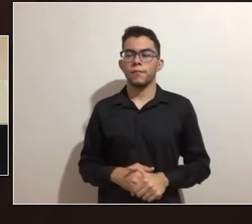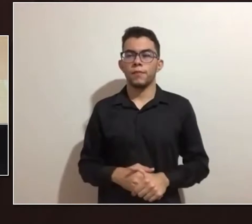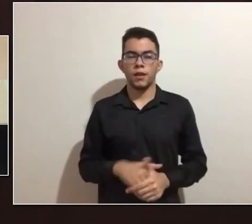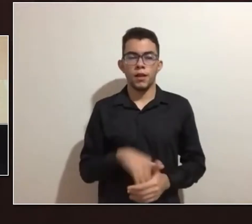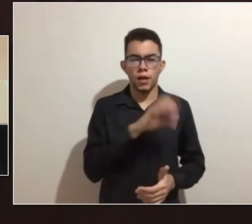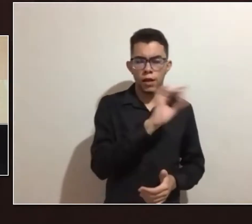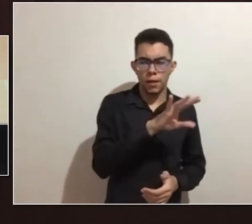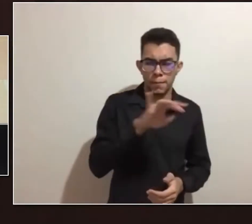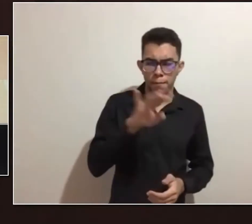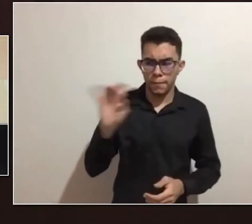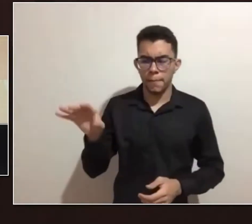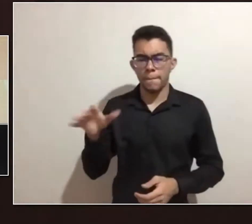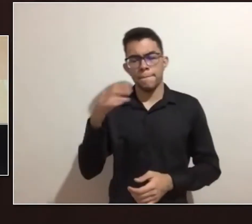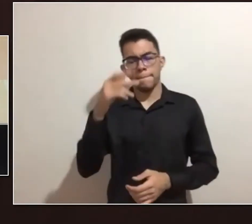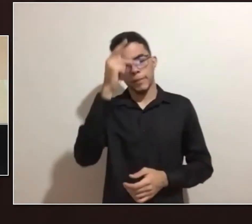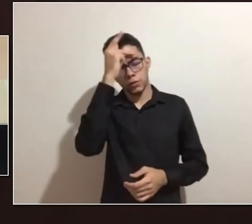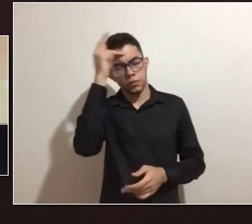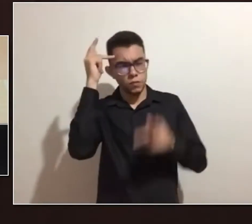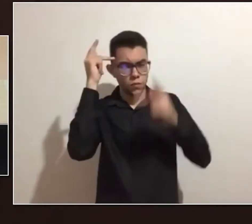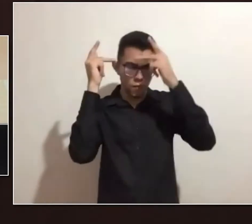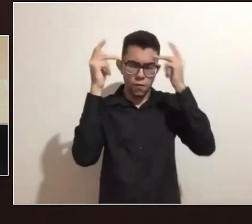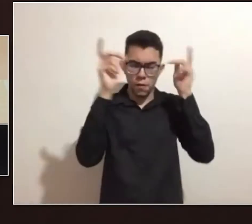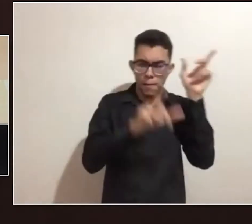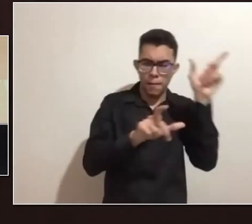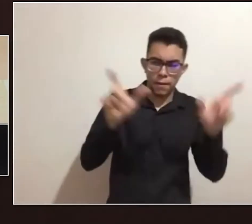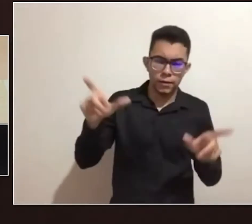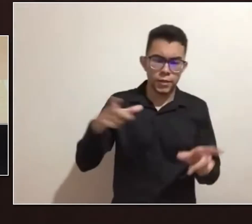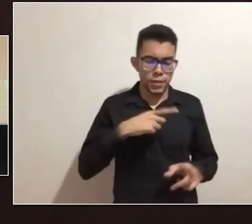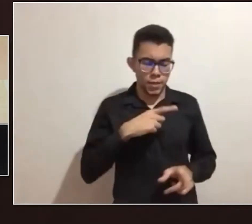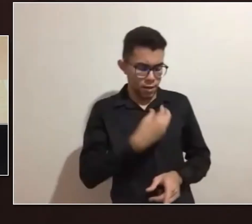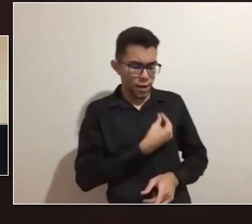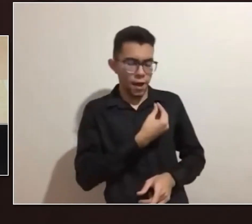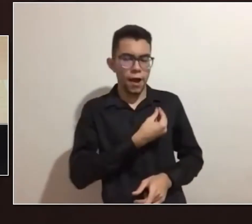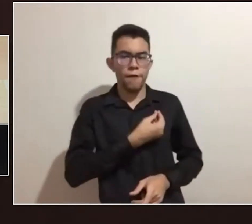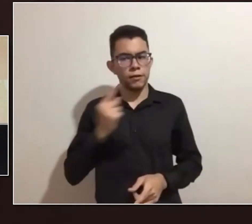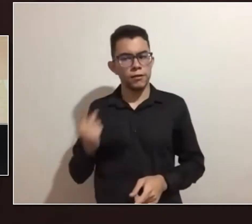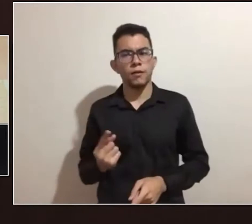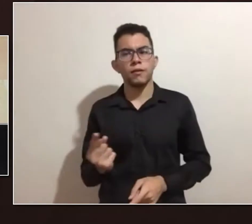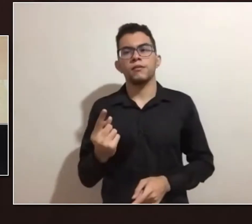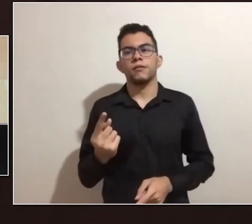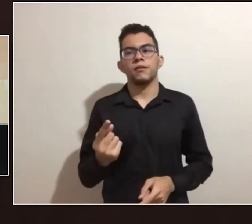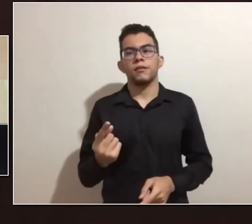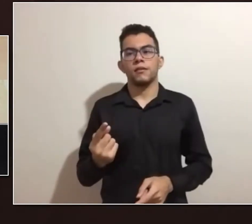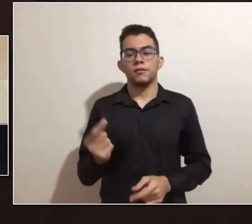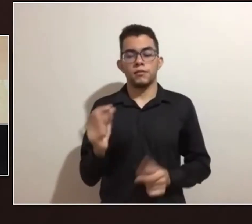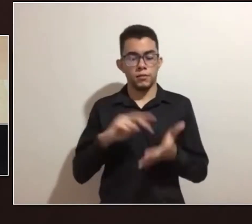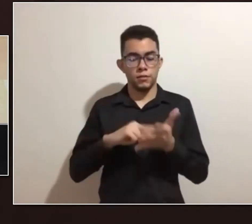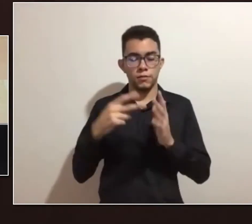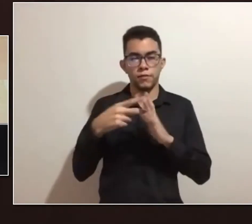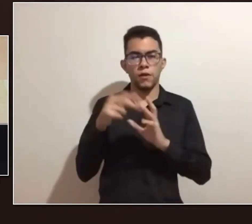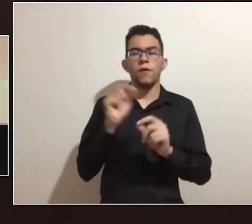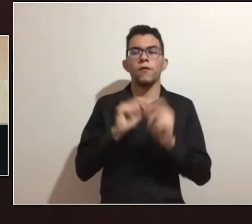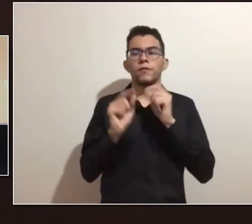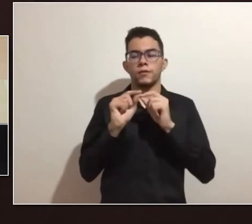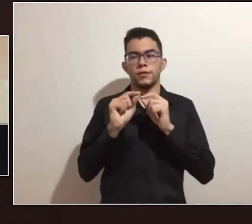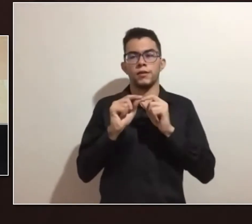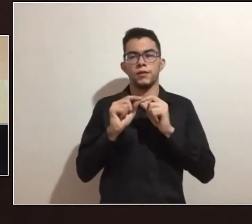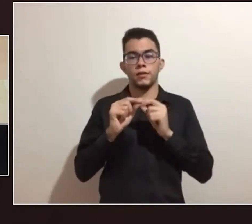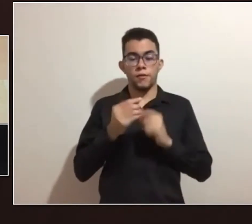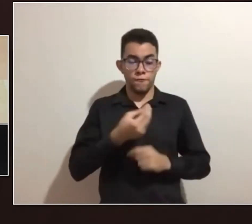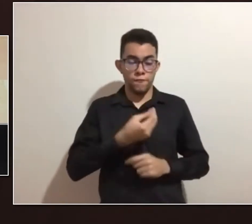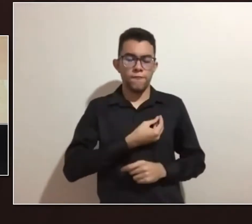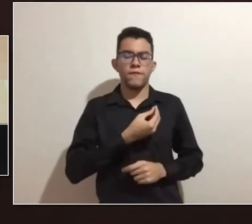de Deus, a vida eterna de Deus, essas pessoas se tornaram pedras vivas,